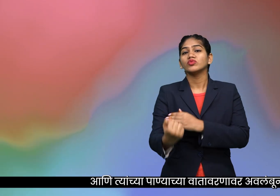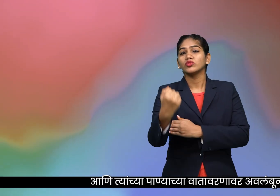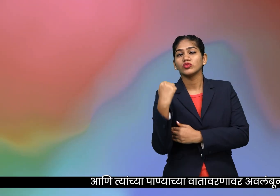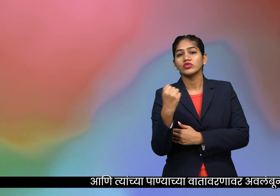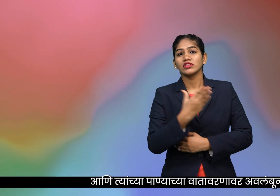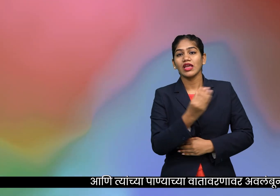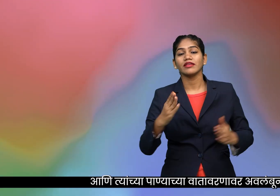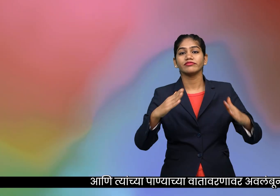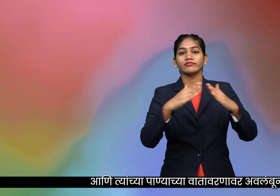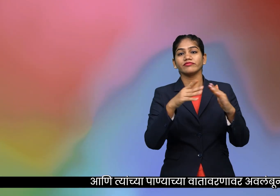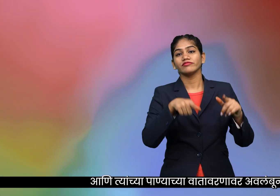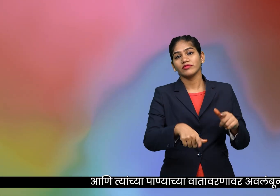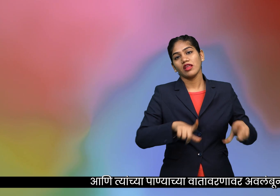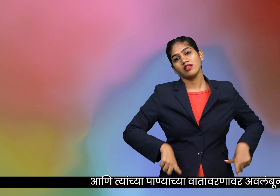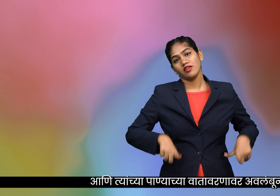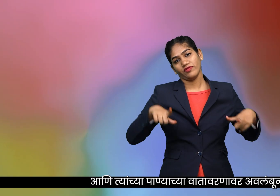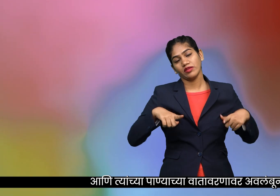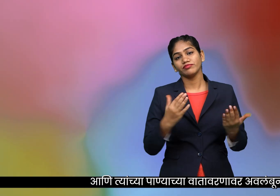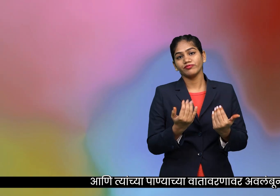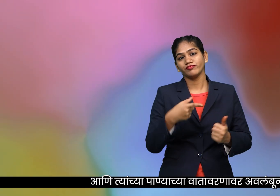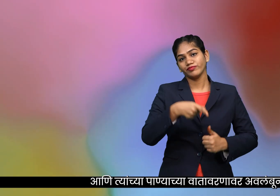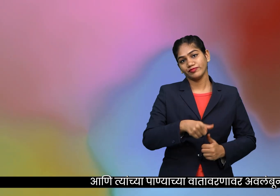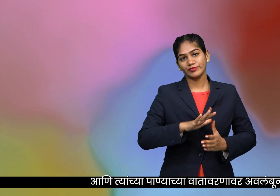वातावरणावर अवलंबून आहे.